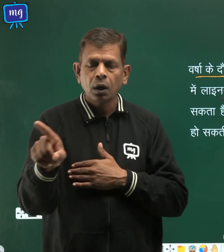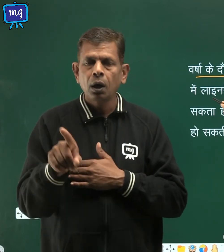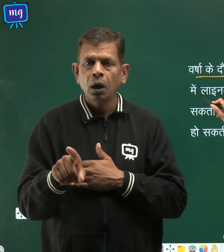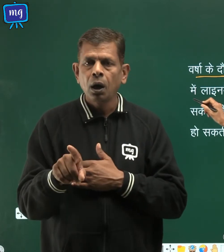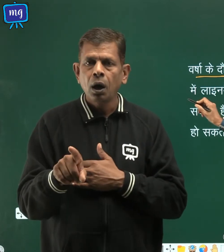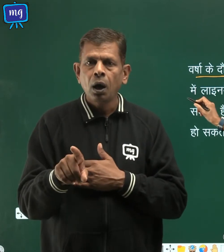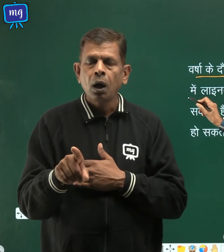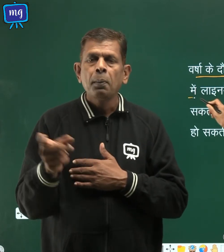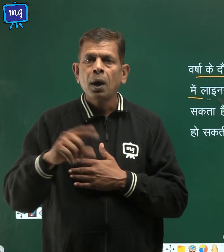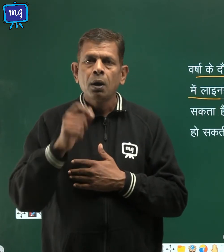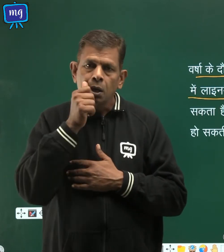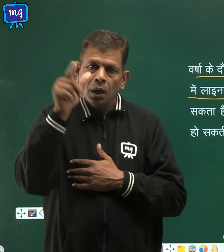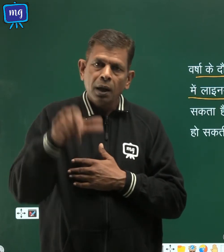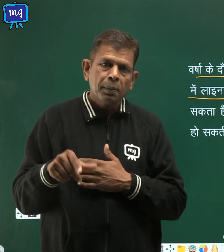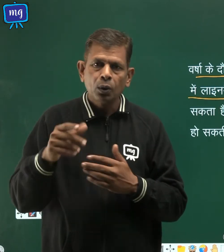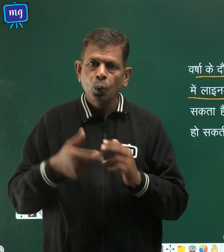में लाइनमैन को